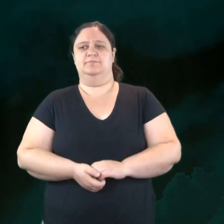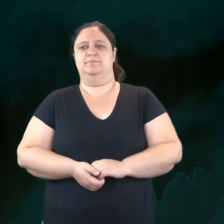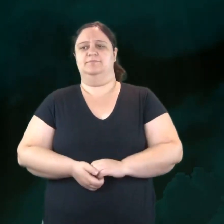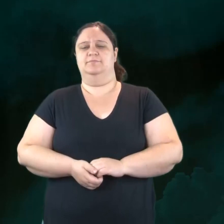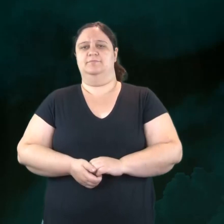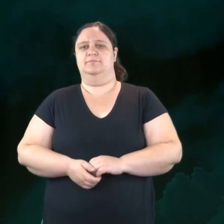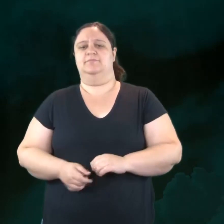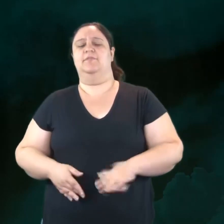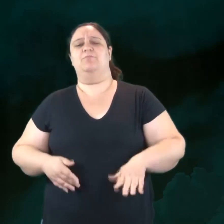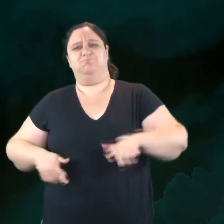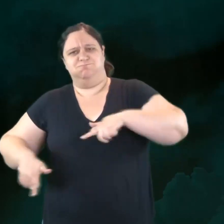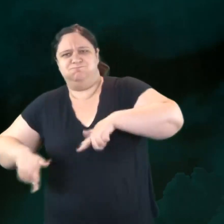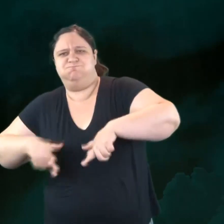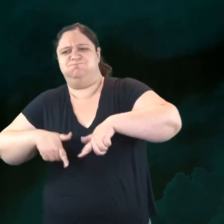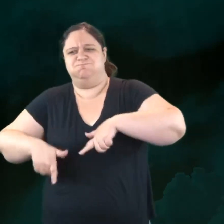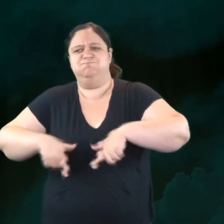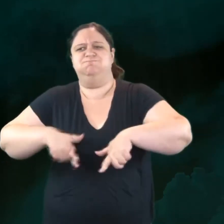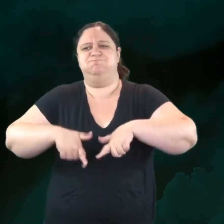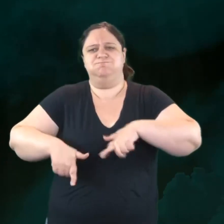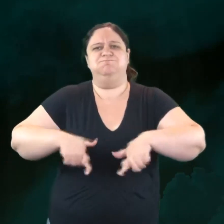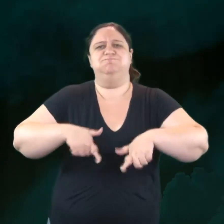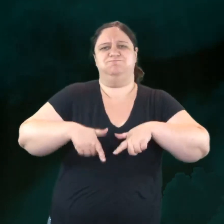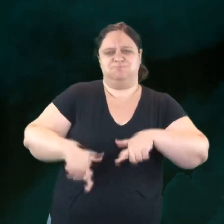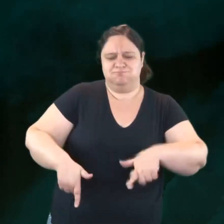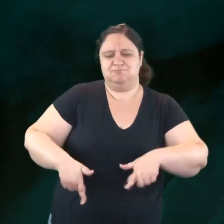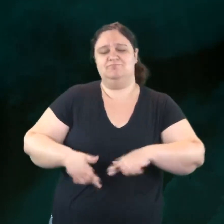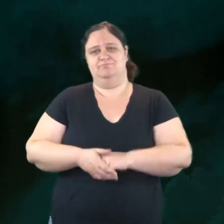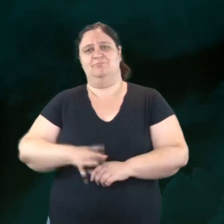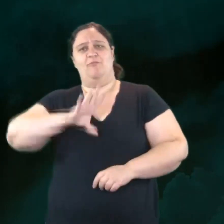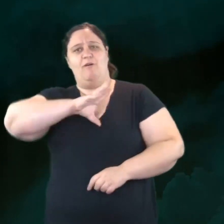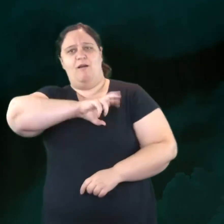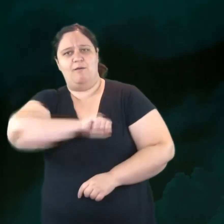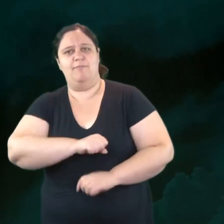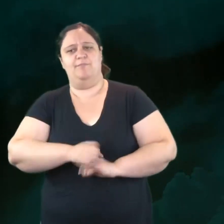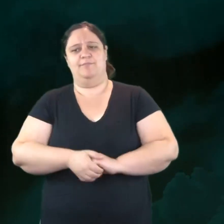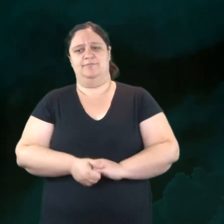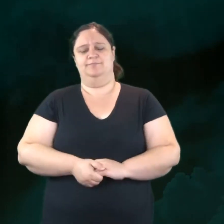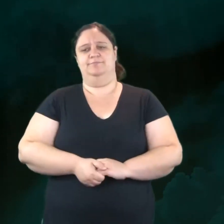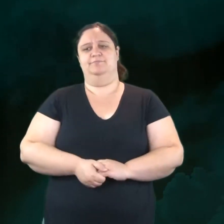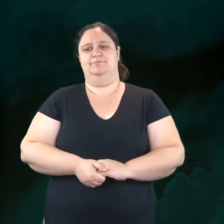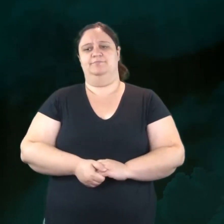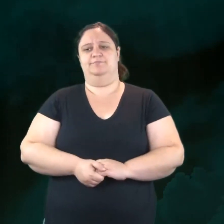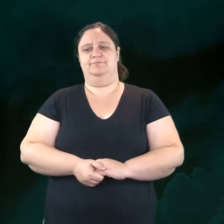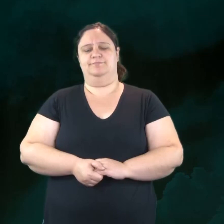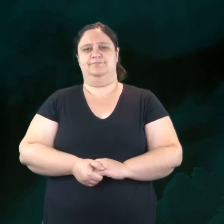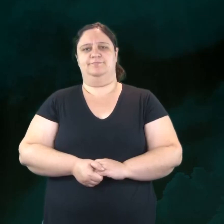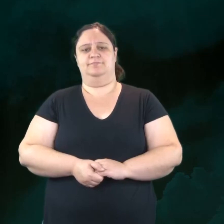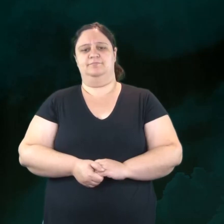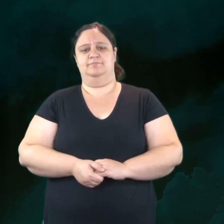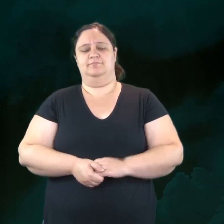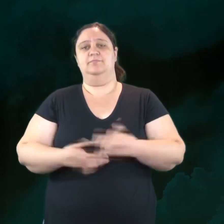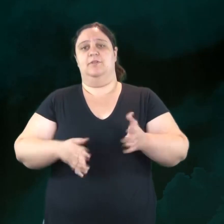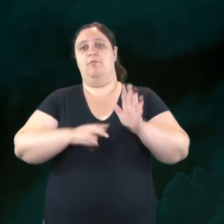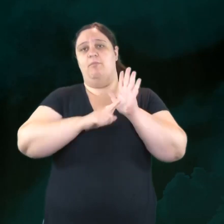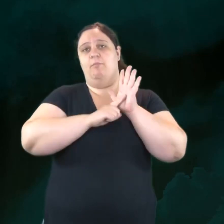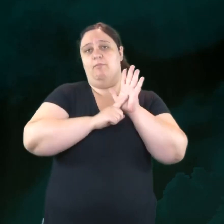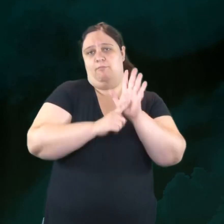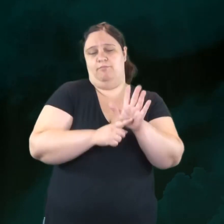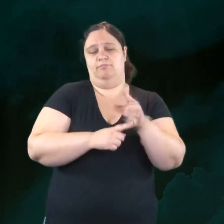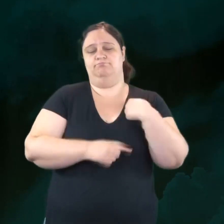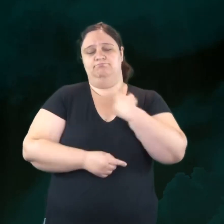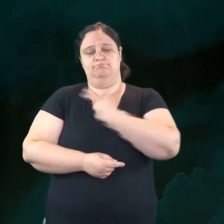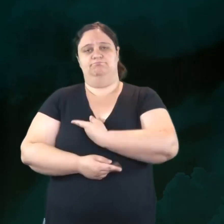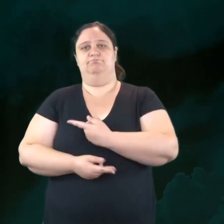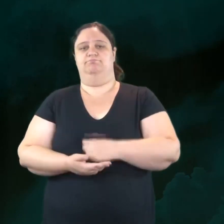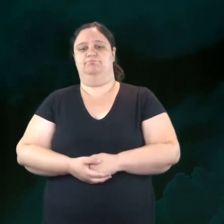com labor, com labuta, estão trabalhando, sabe? Esse é o nosso, esse é o nosso modelo. Né? E vós